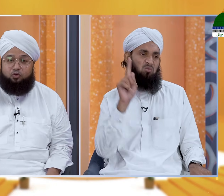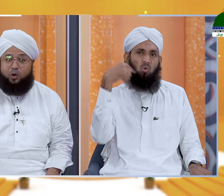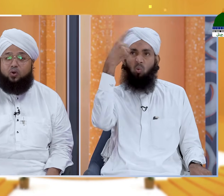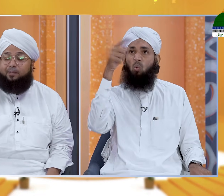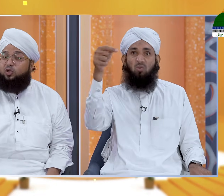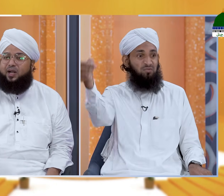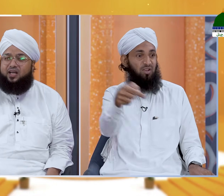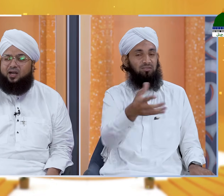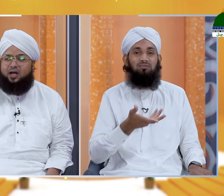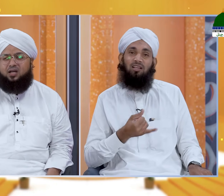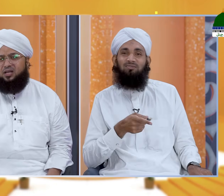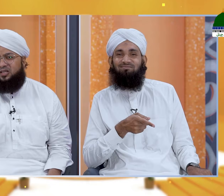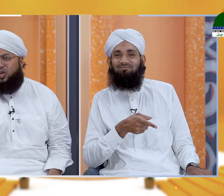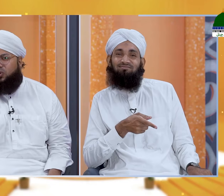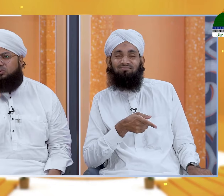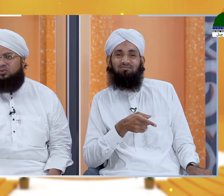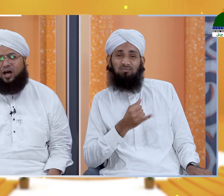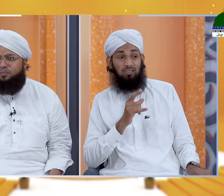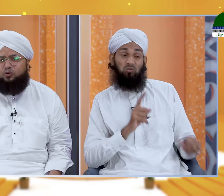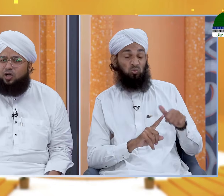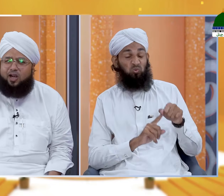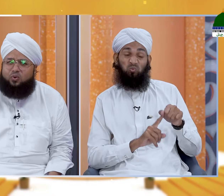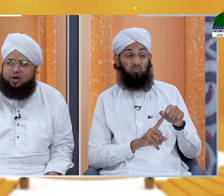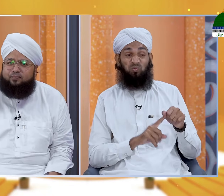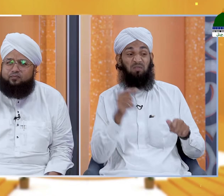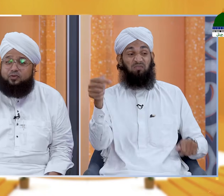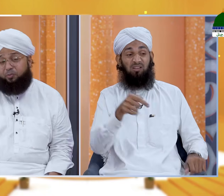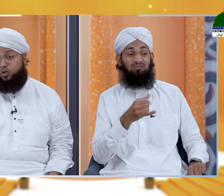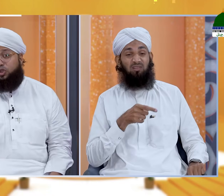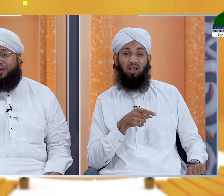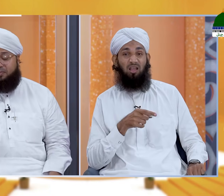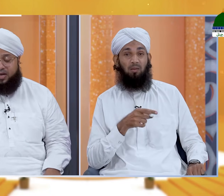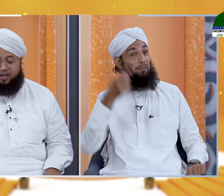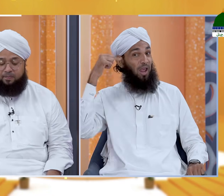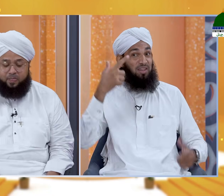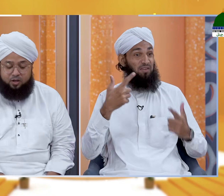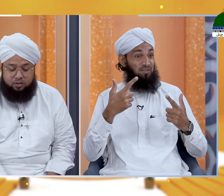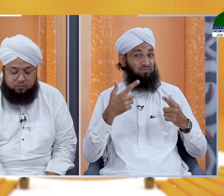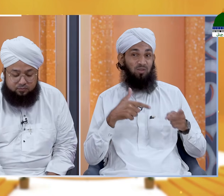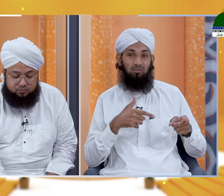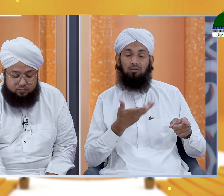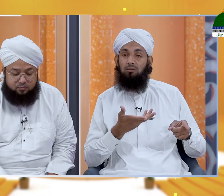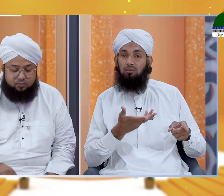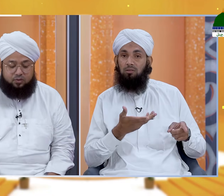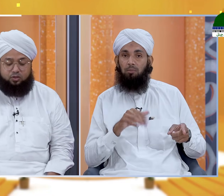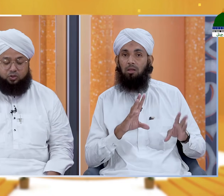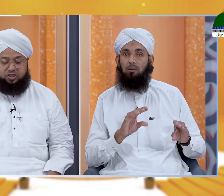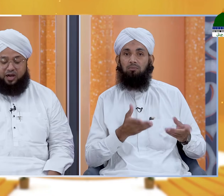بہو کا بدگمانی کر لینا کہ ضرور دال میں کچھ کالا ہوگا، جبھی تو اتنی مہربان ہیں. تو اس طرح